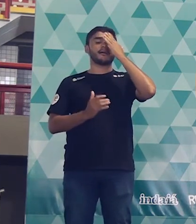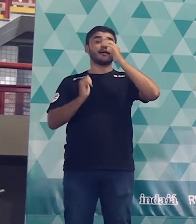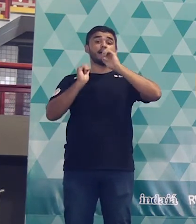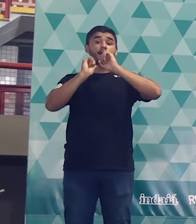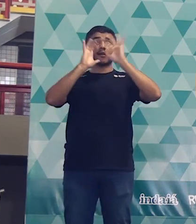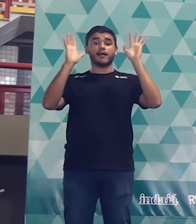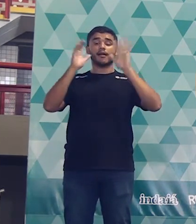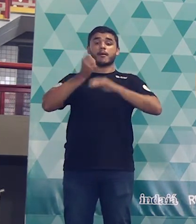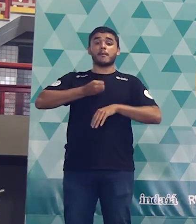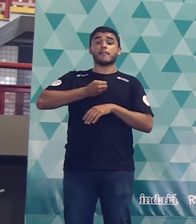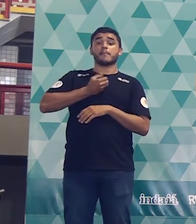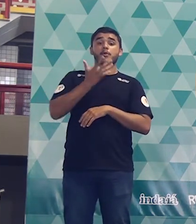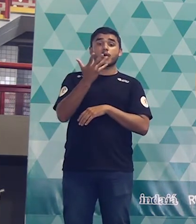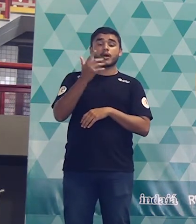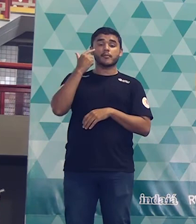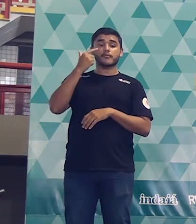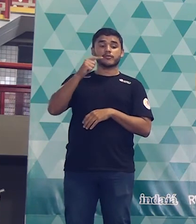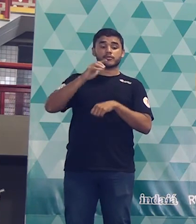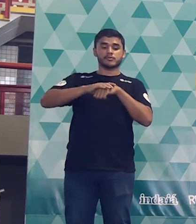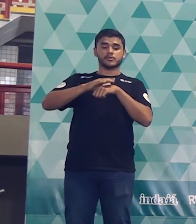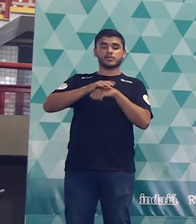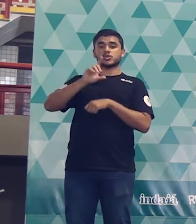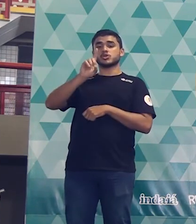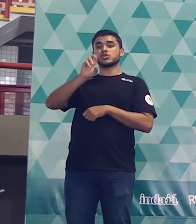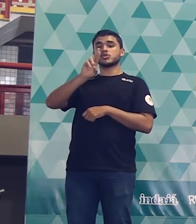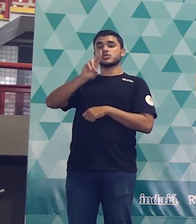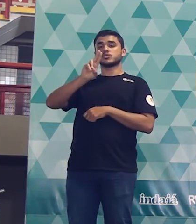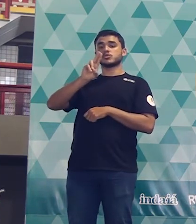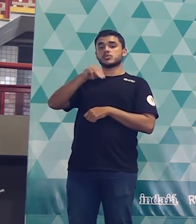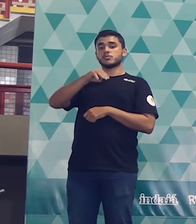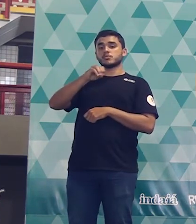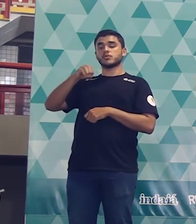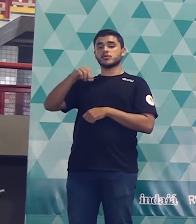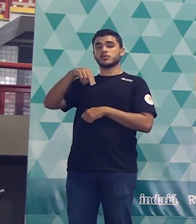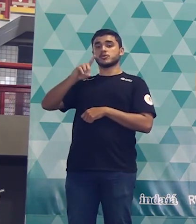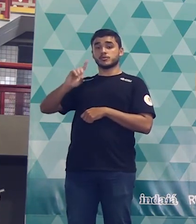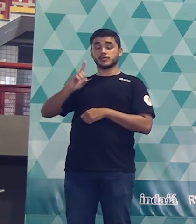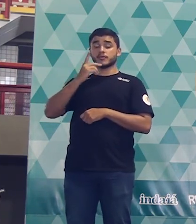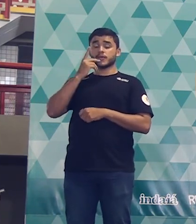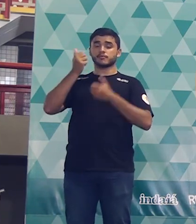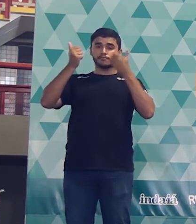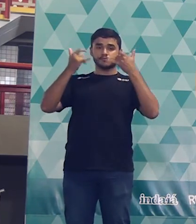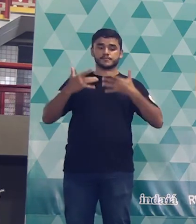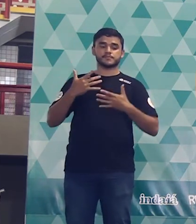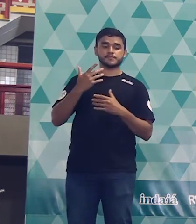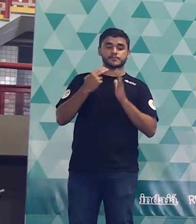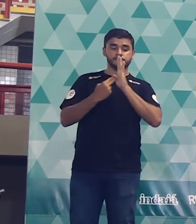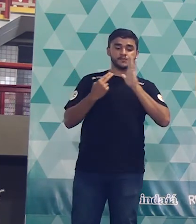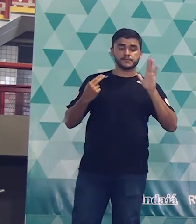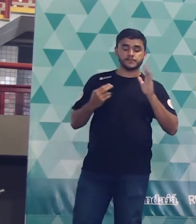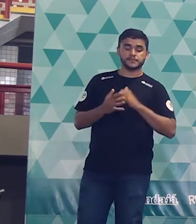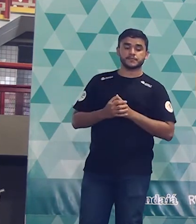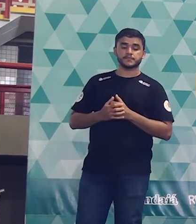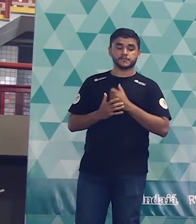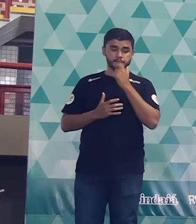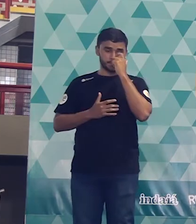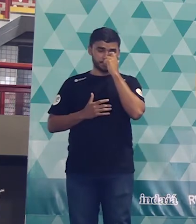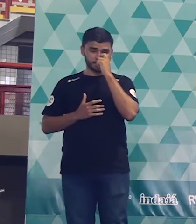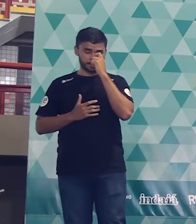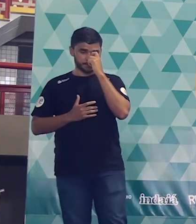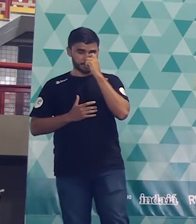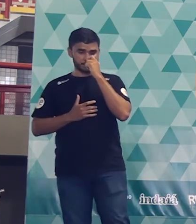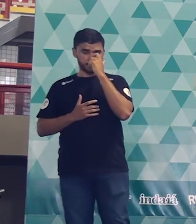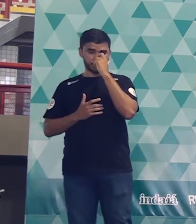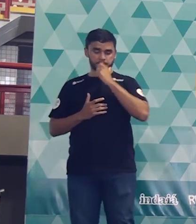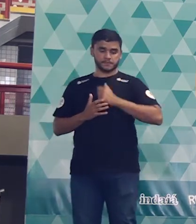dos elementos gramaticais que o Drummond vai nos dando. Ok? Avançando aqui, ó, a gente lê o seguinte. É